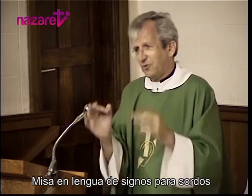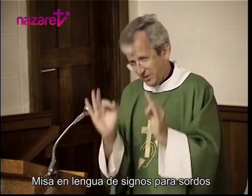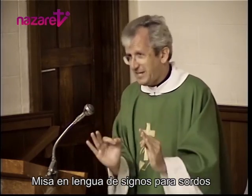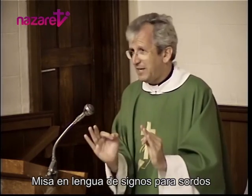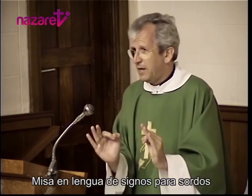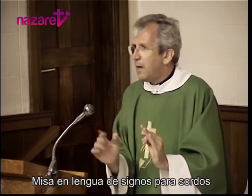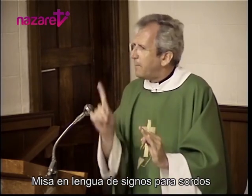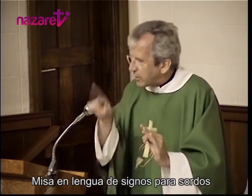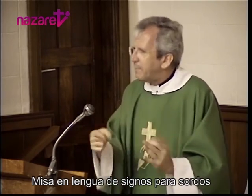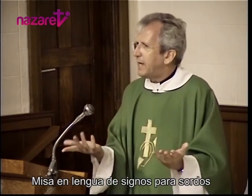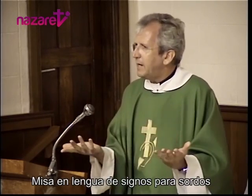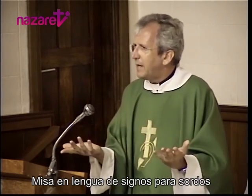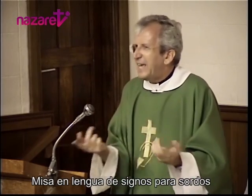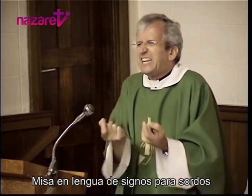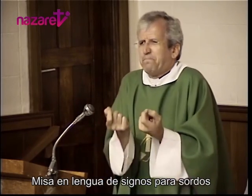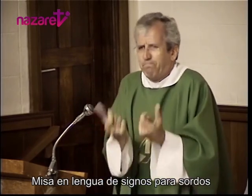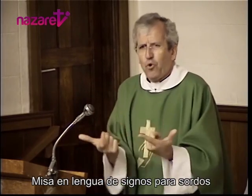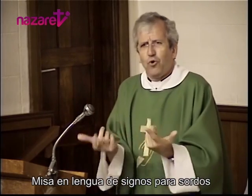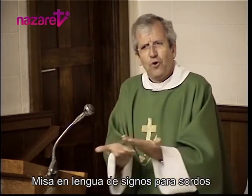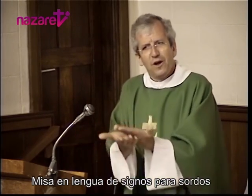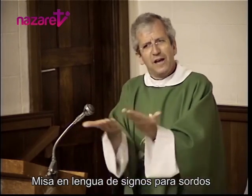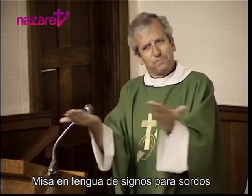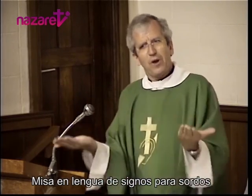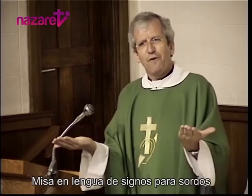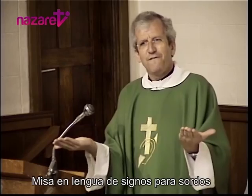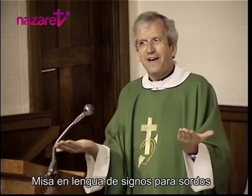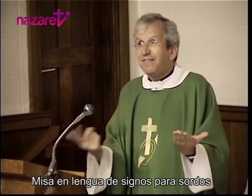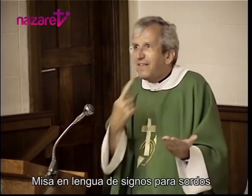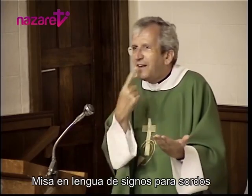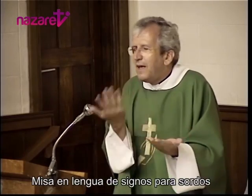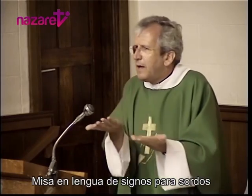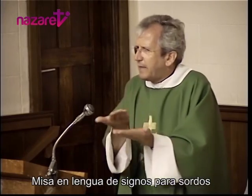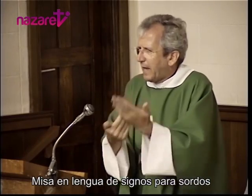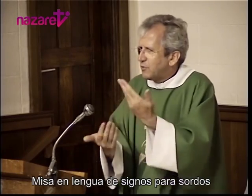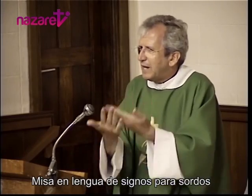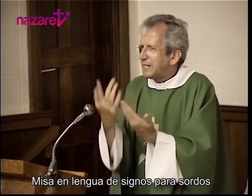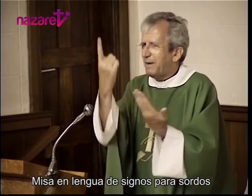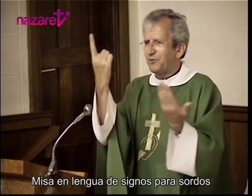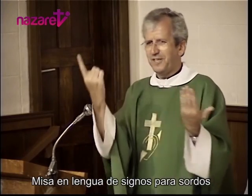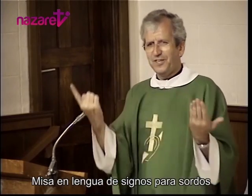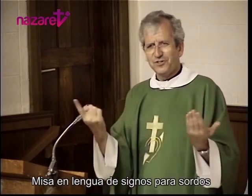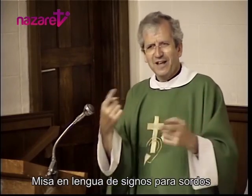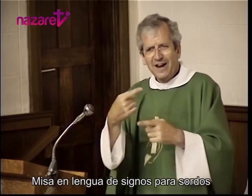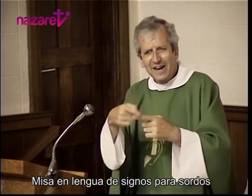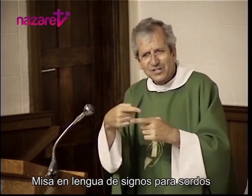sí, pero también es poca confianza el decir, dejemos en las manos de Dios las